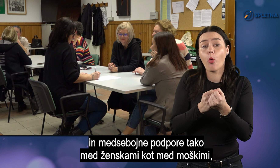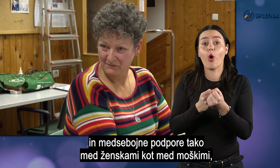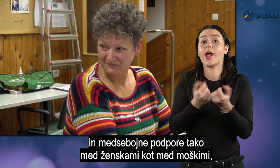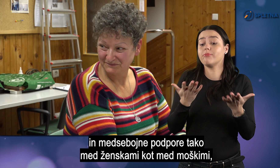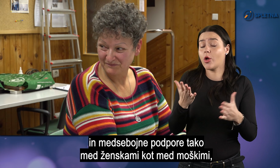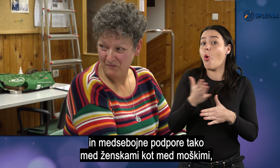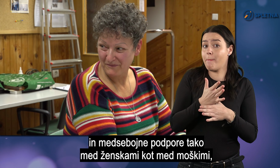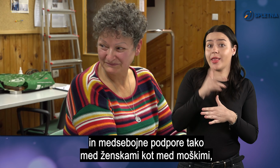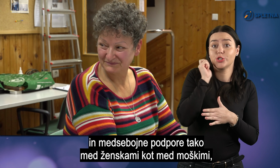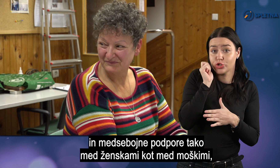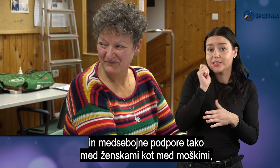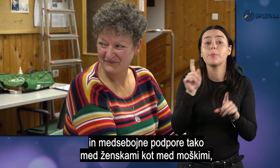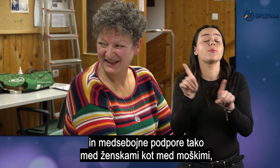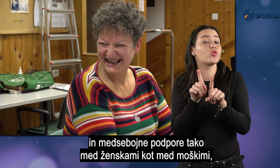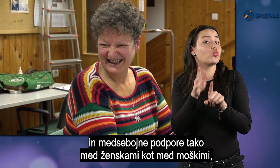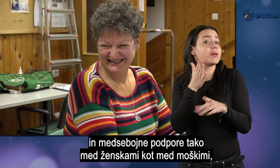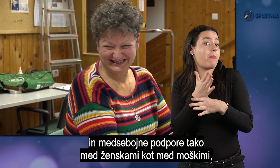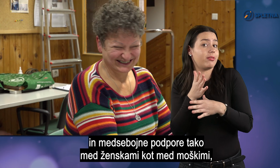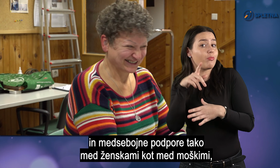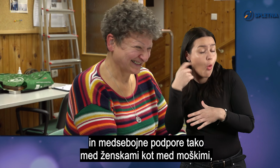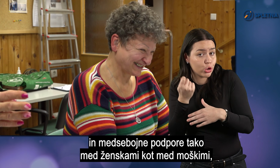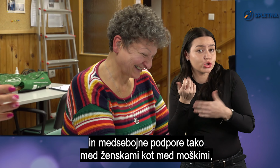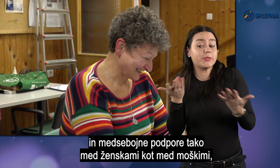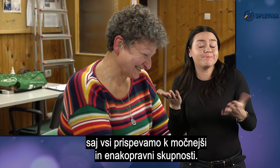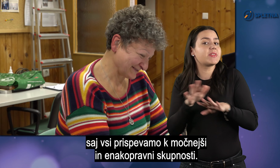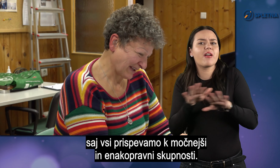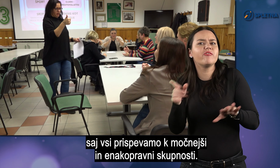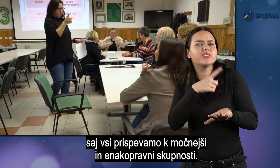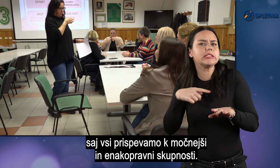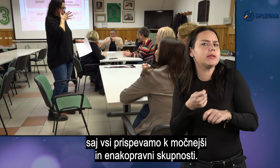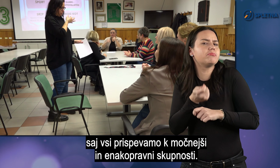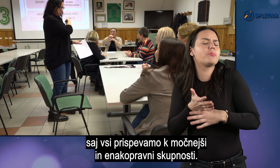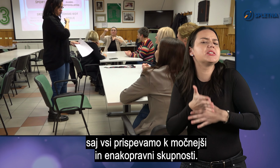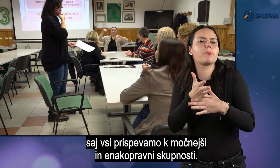moškimi, saj vsi prispevamo k močnejši in enakopravni skupnosti.